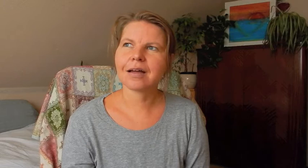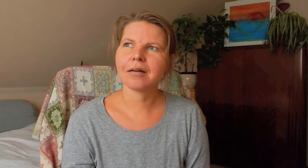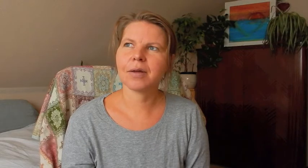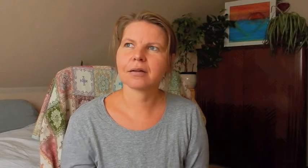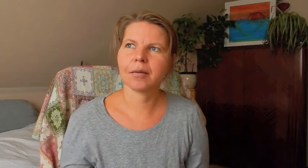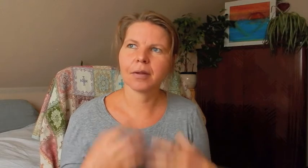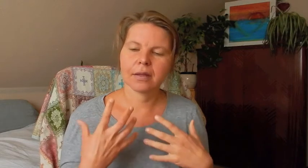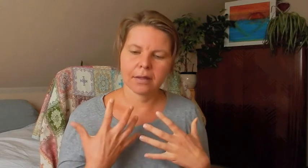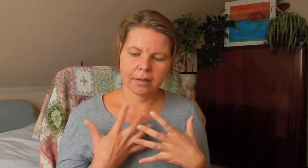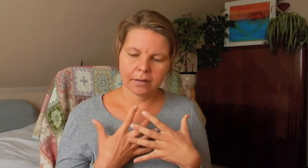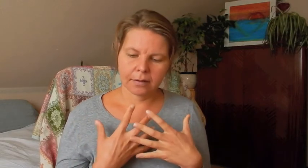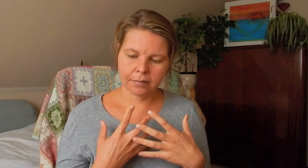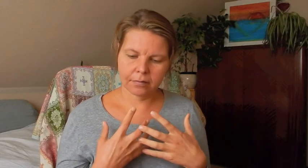da gemerkt habe, dass